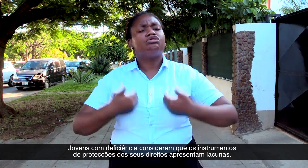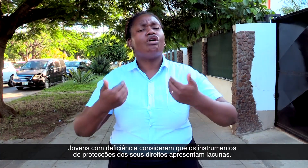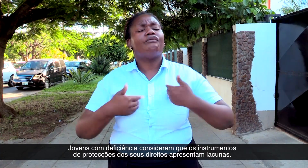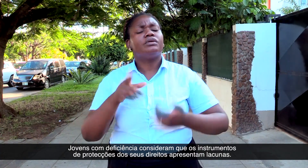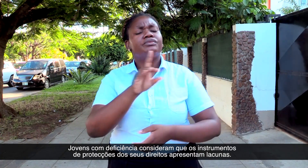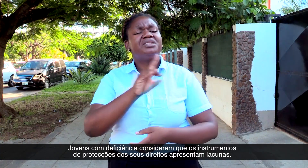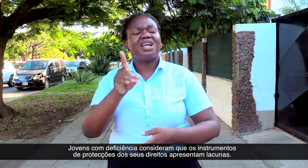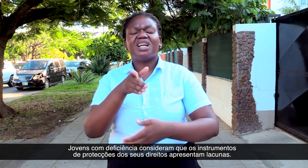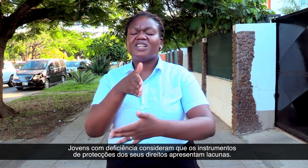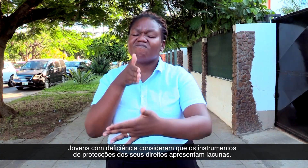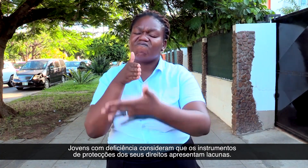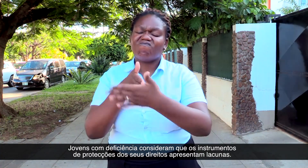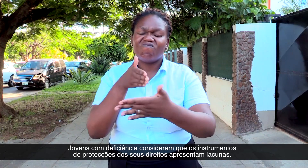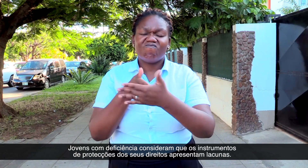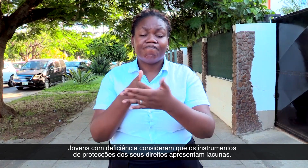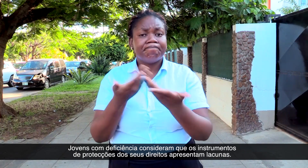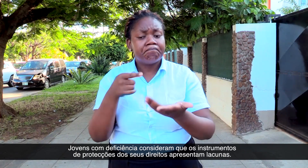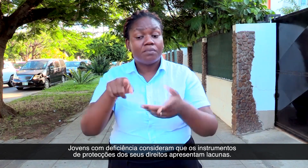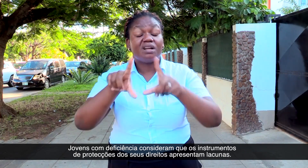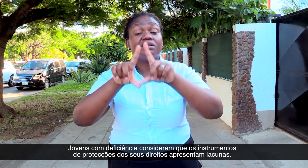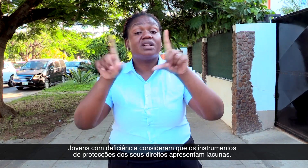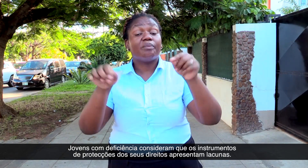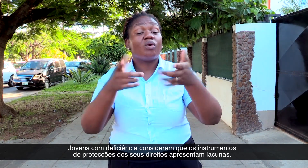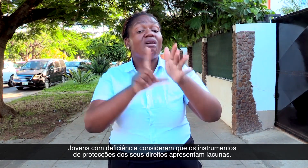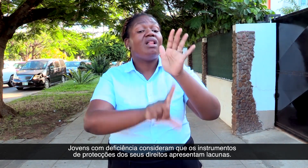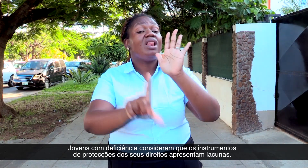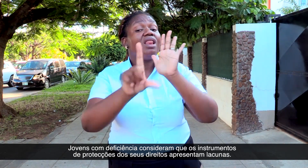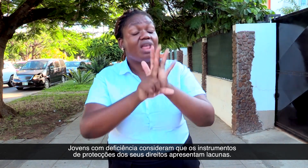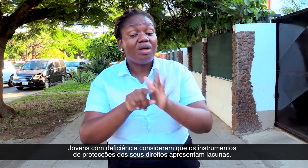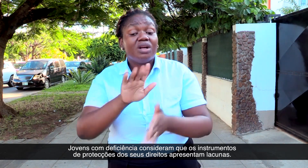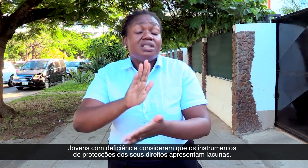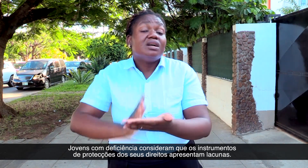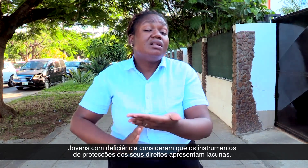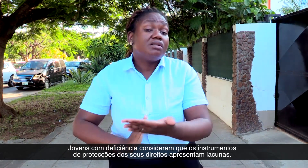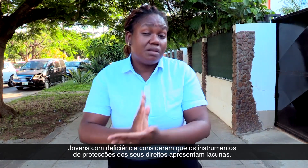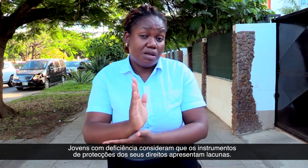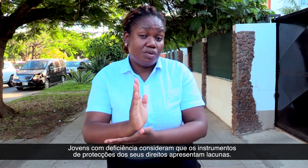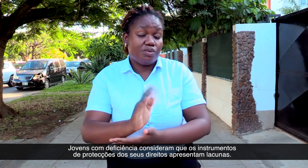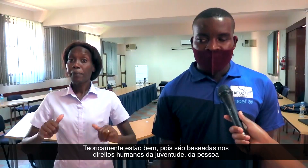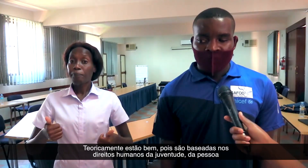Jovens com deficiência consideram que os instrumentos de proteção dos seus direitos apresentam lacunas.